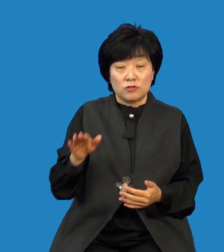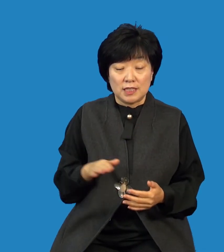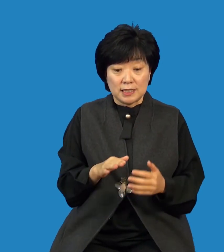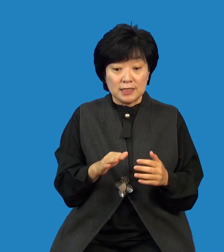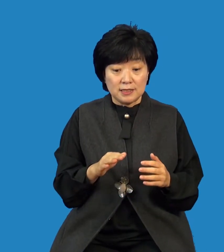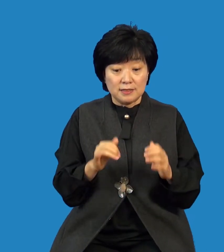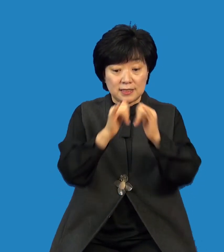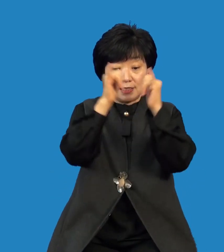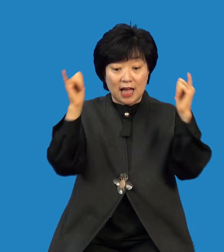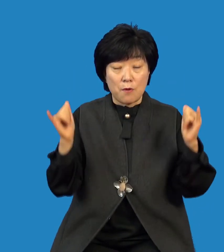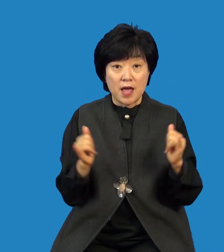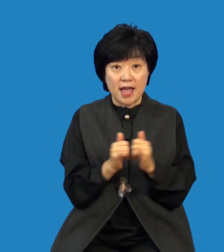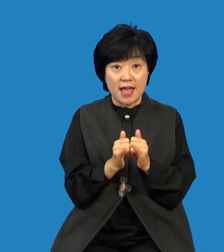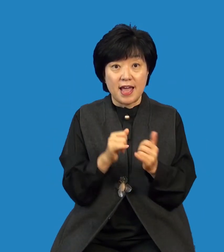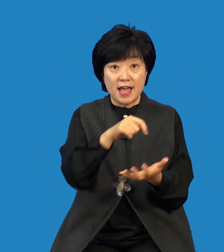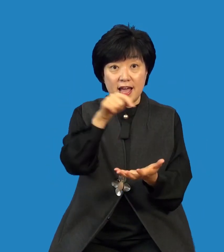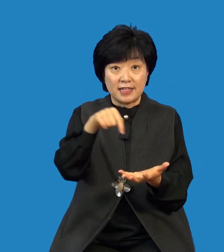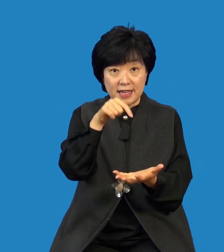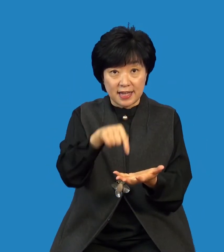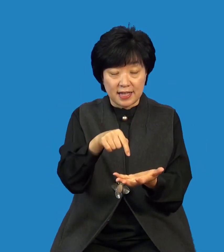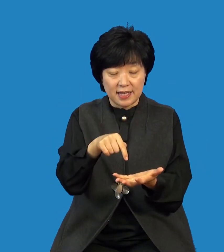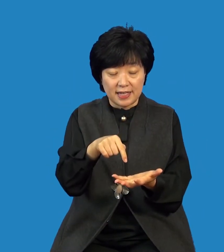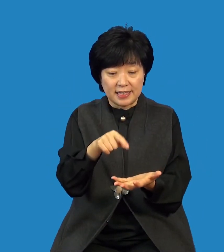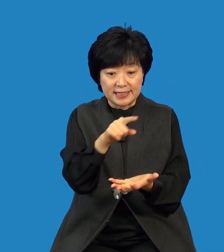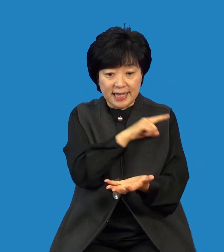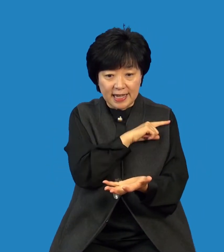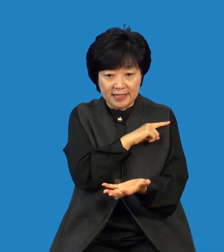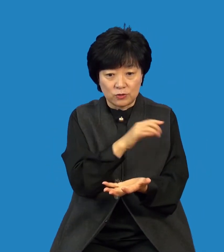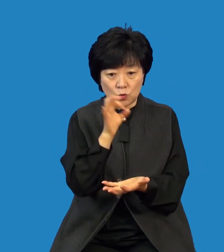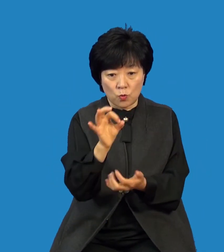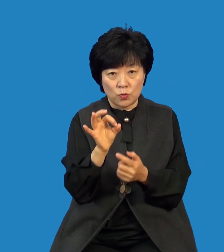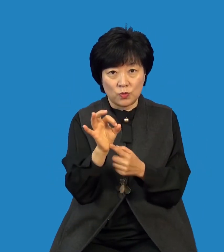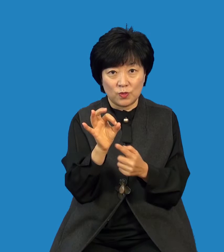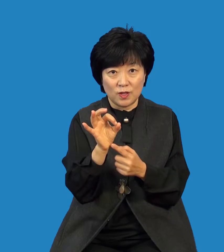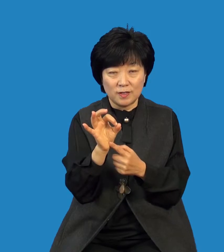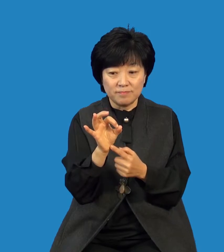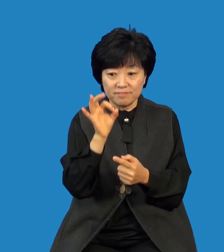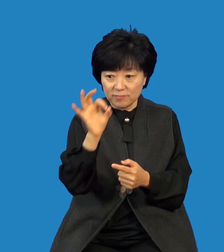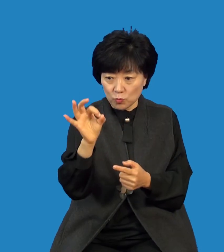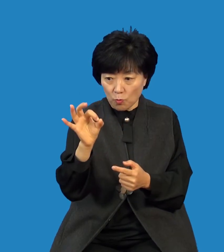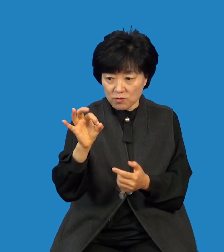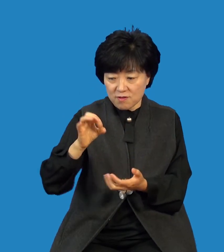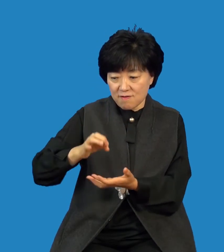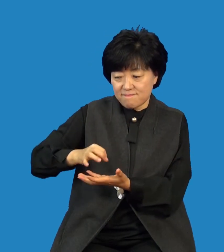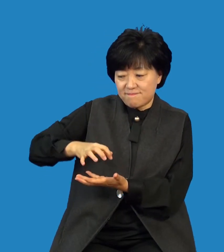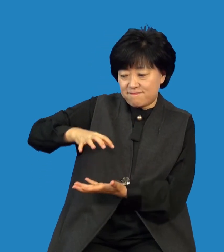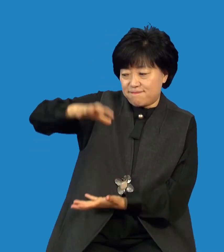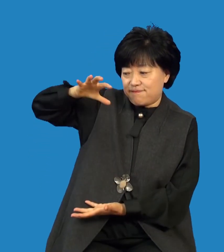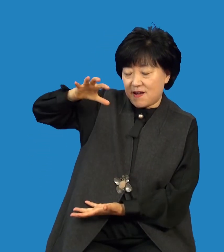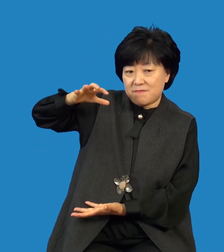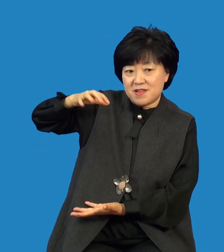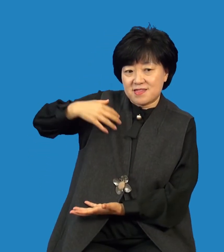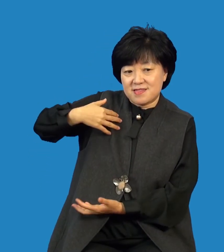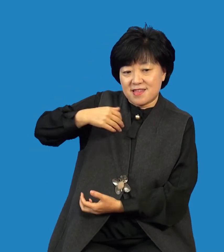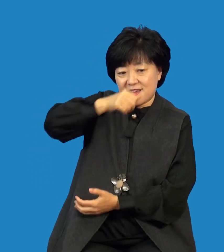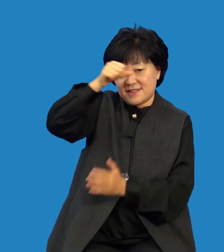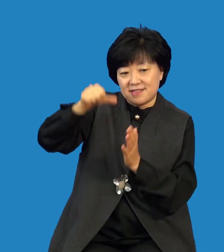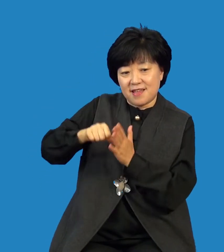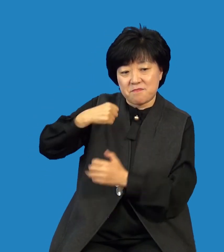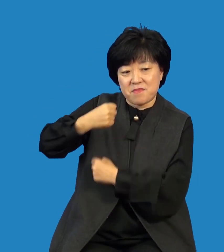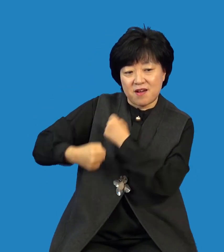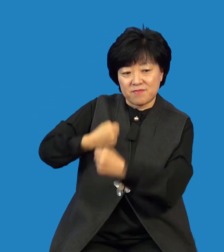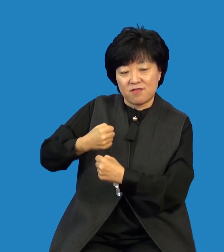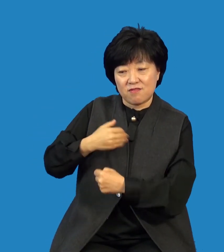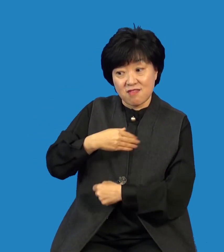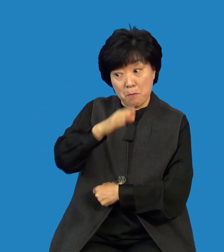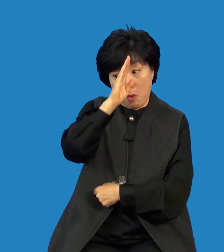이런 조종관이 뭘로 나타납니까? 대표적인 게 돈이지요. 그러니까 돈이 있으면 내 인생을 컨트롤할 수 있다고 믿어요. 내가 이제 아프면 병원 가면 될 것